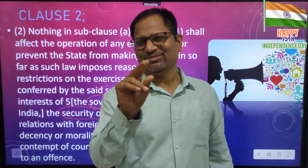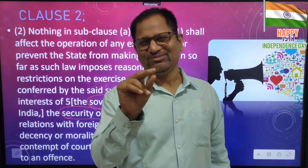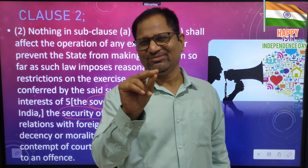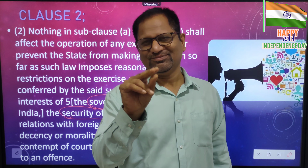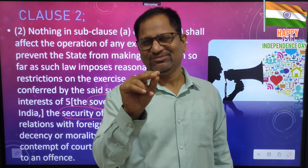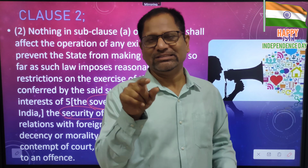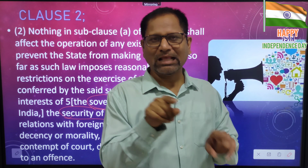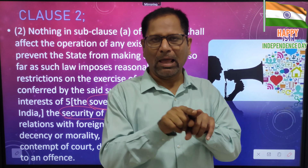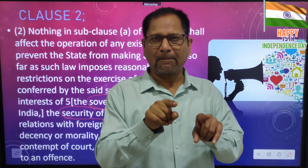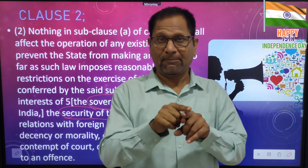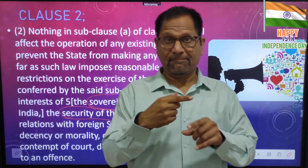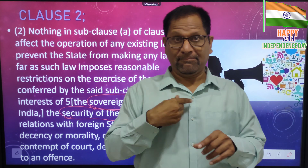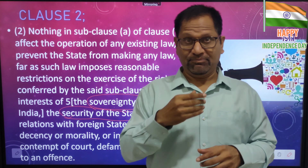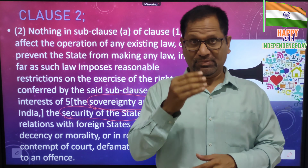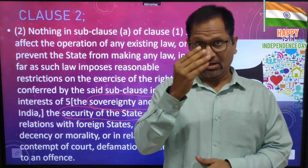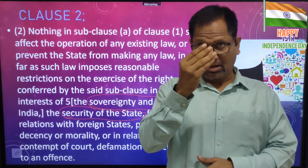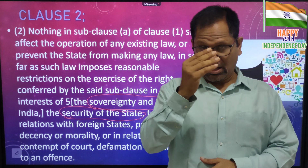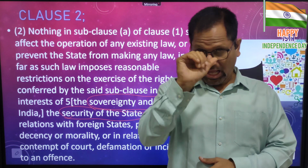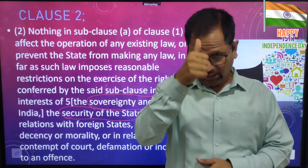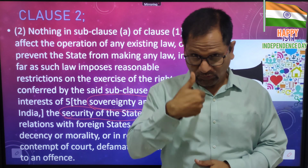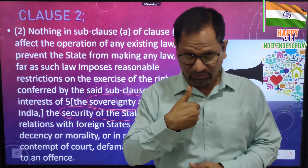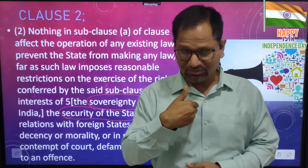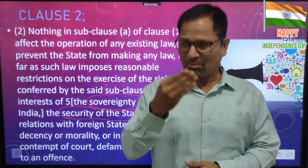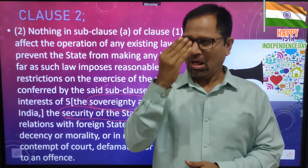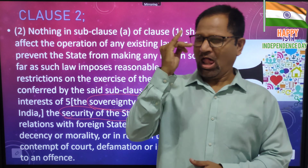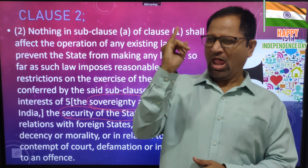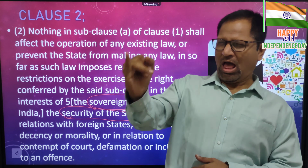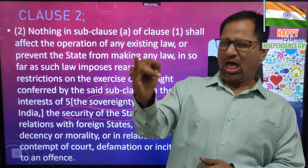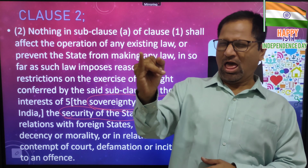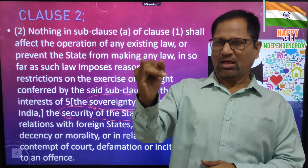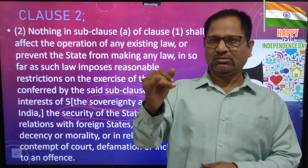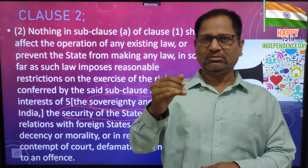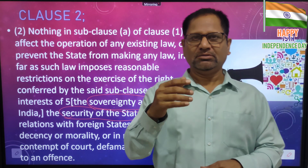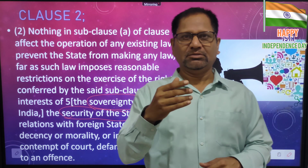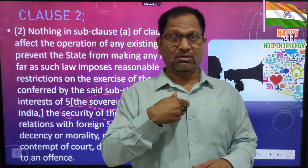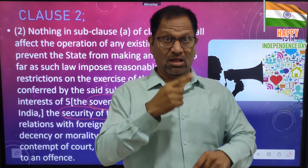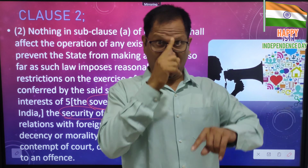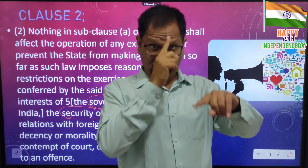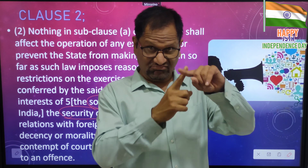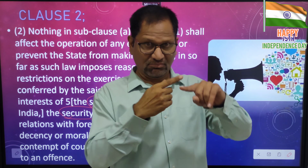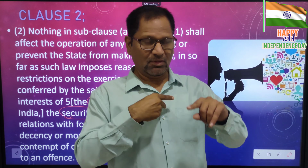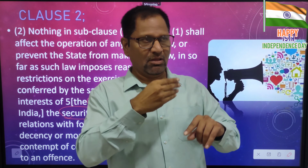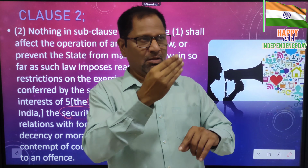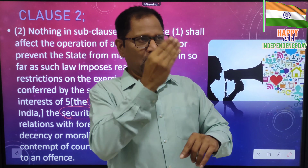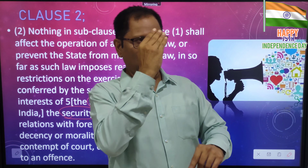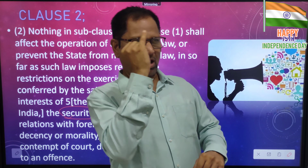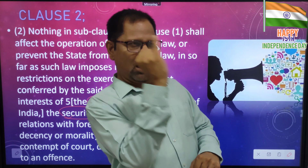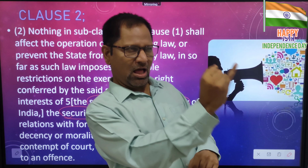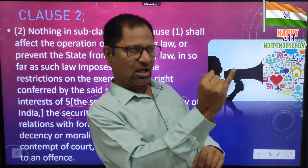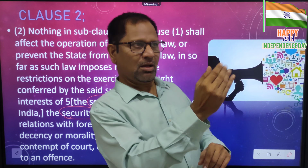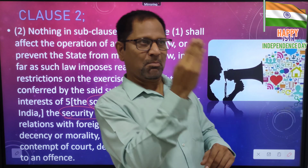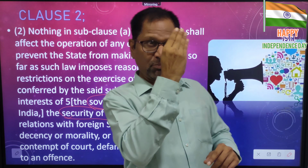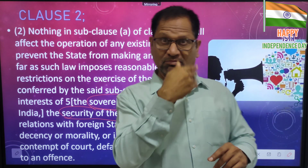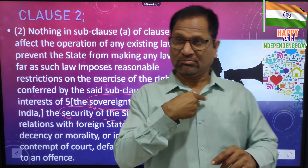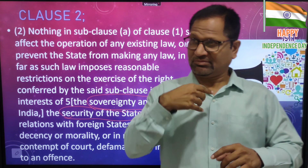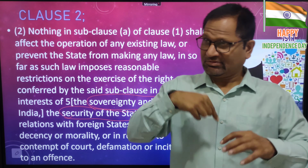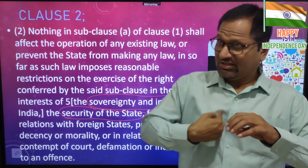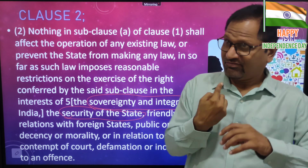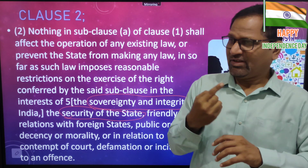एंड एक्सप्रेशन है, तो हम कुछ भी बोल दें चाहे जिसको, ऐसा भी सोच सकते हैं। ऐसा नहीं है। मतलब मैं इस धर्म का हूँ, मैं उस